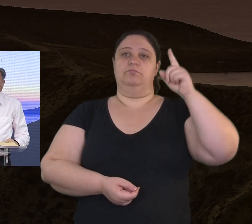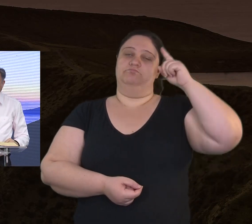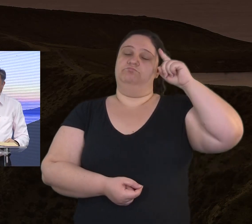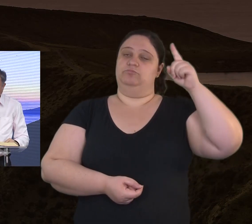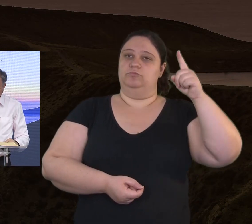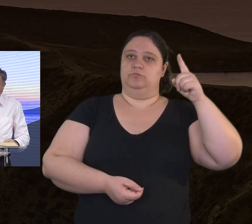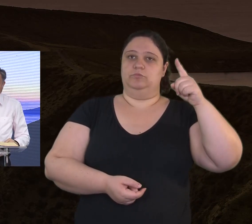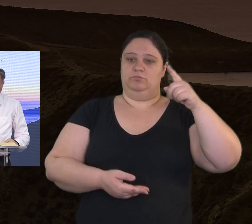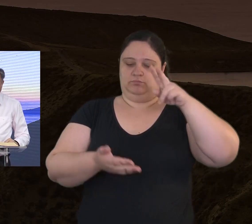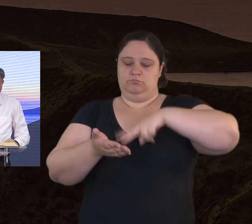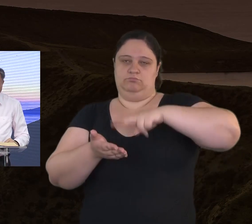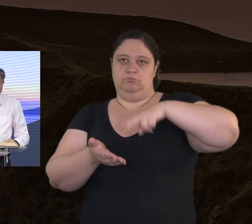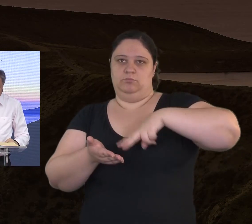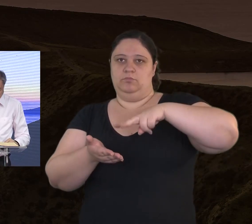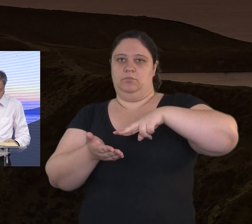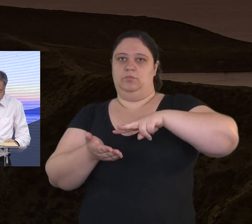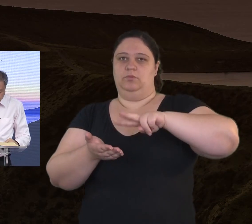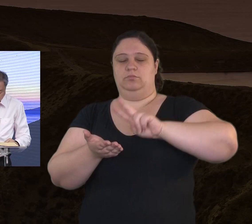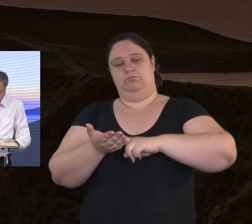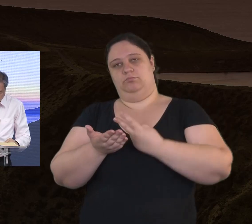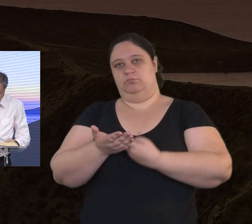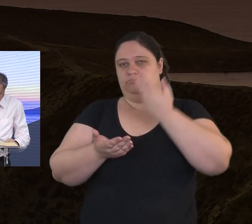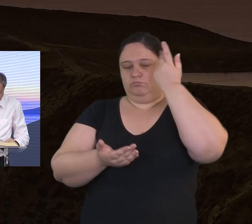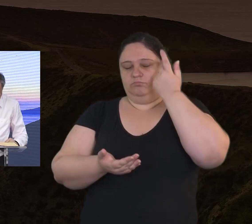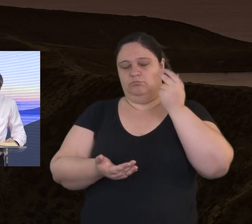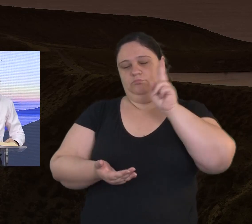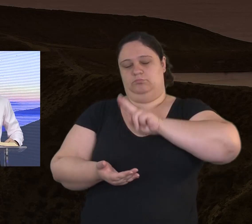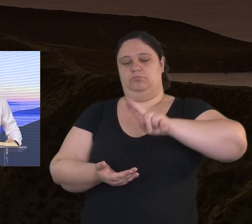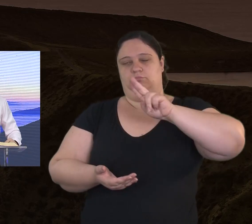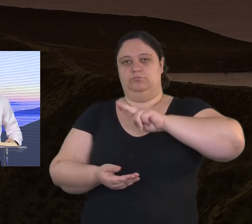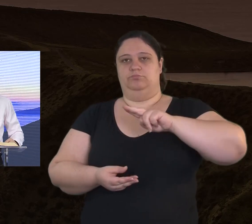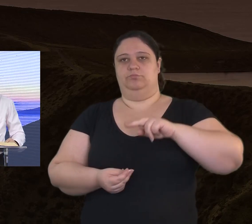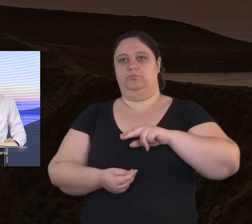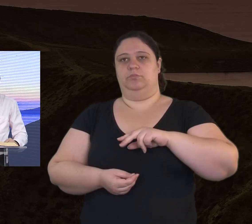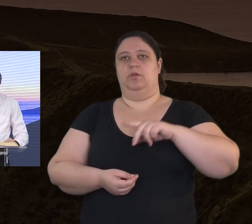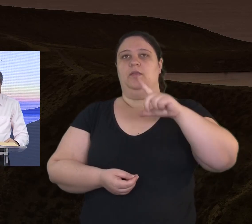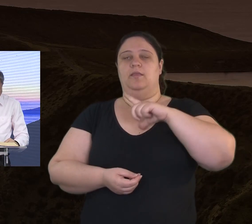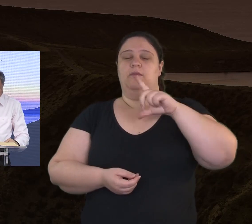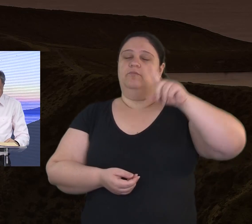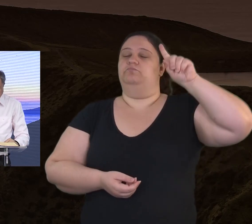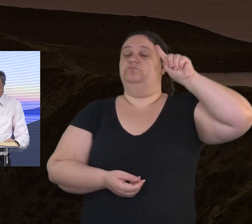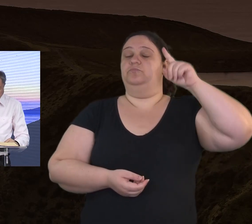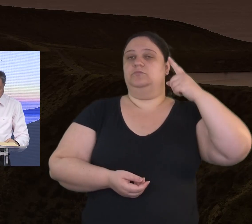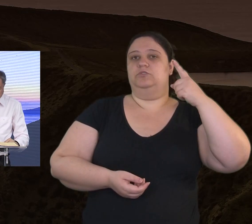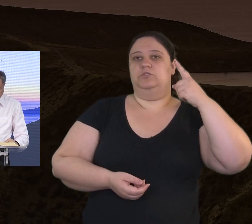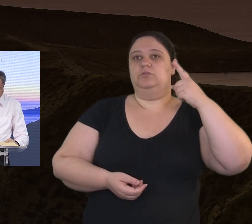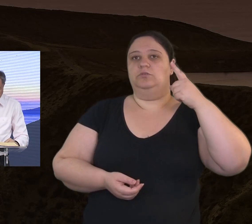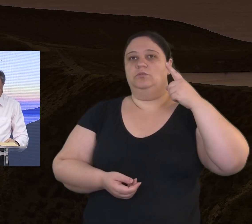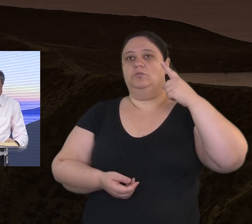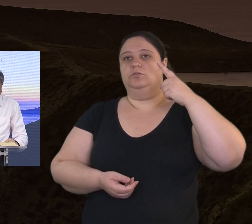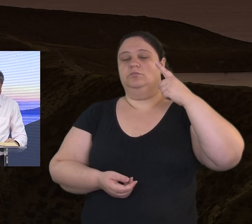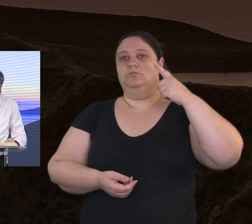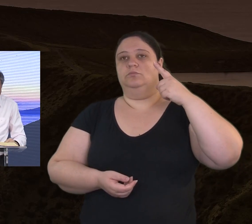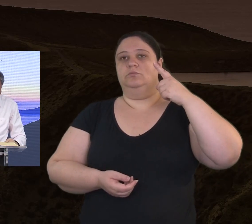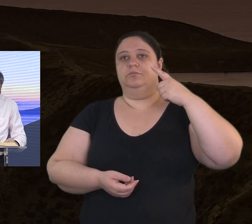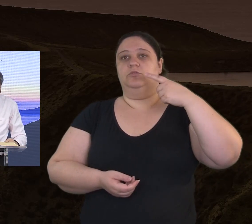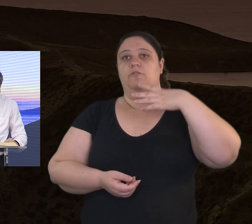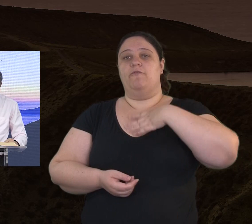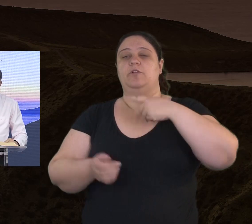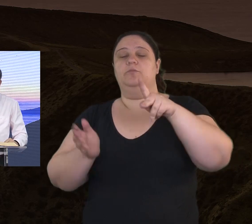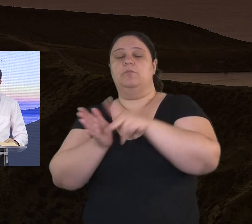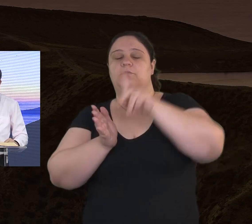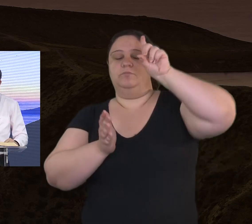eu estou lendo agora na versão João Ferreira de Almeida, tá? Num dia em que os filhos de Deus vieram apresentar-se perante o